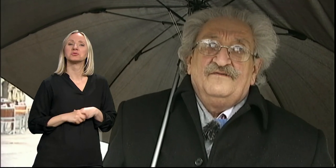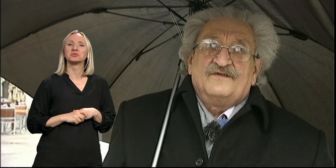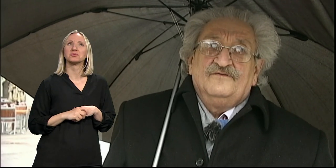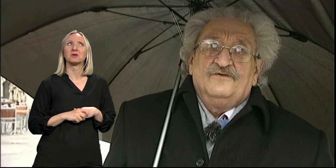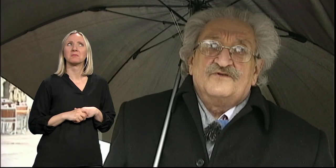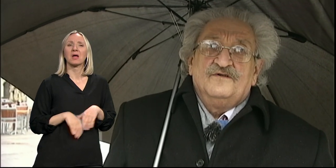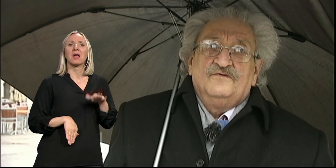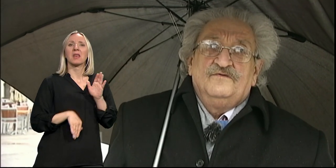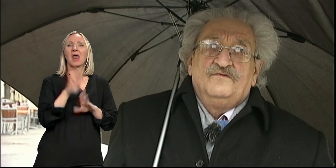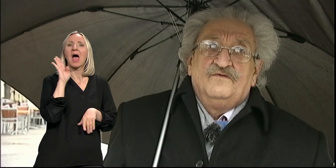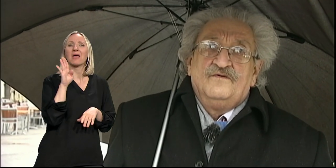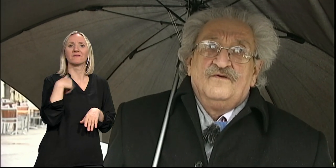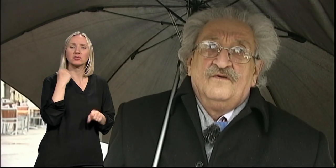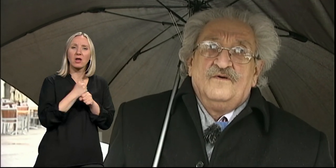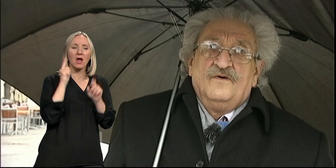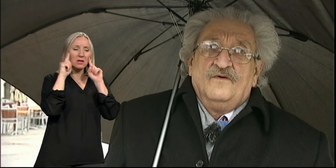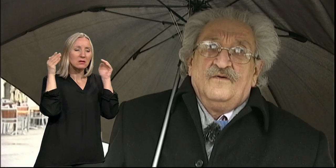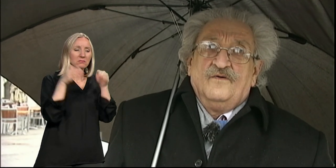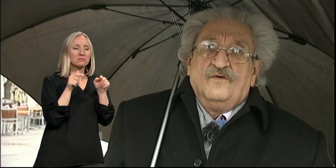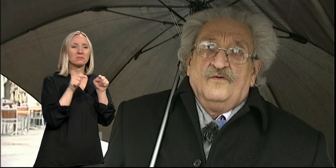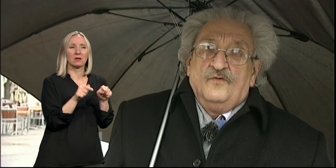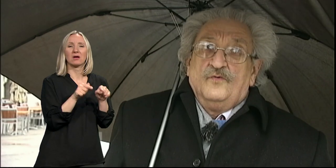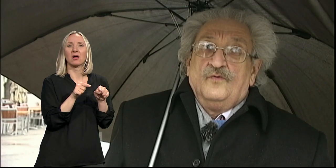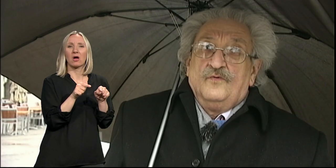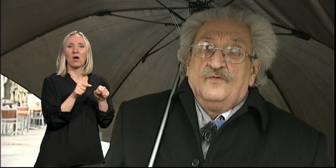sam najviše uložio u